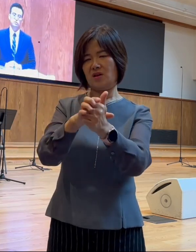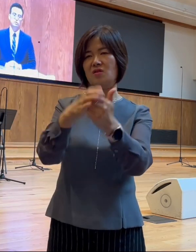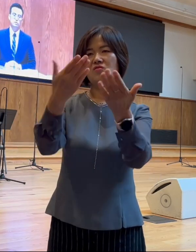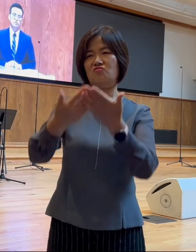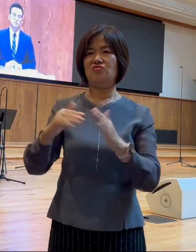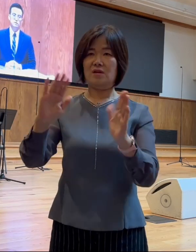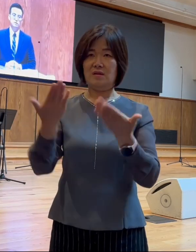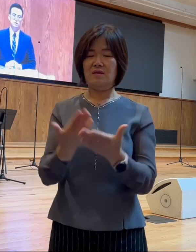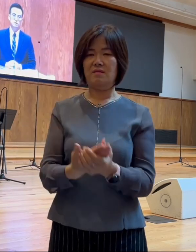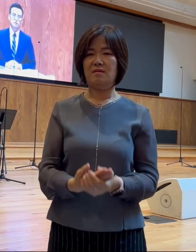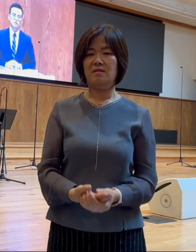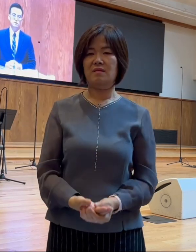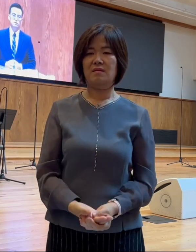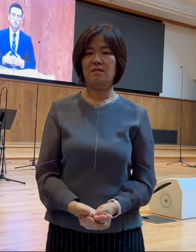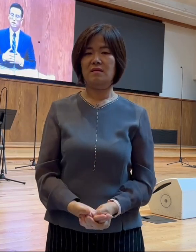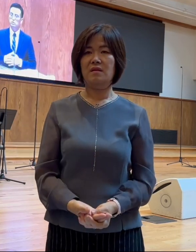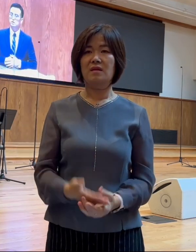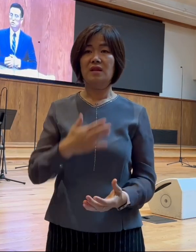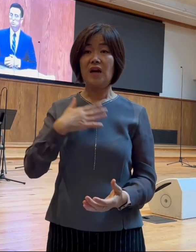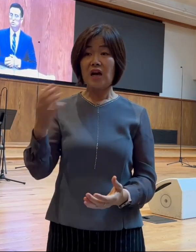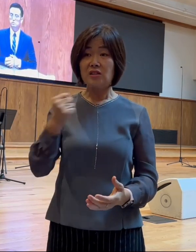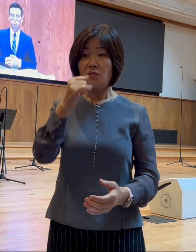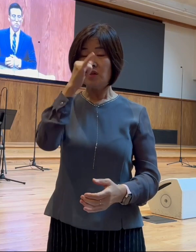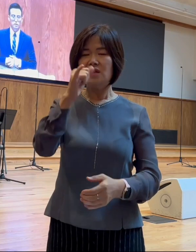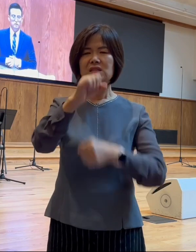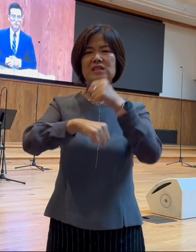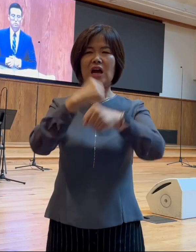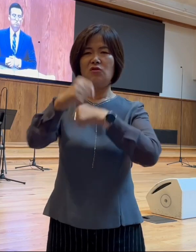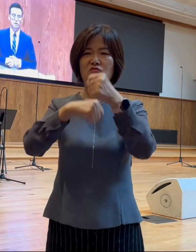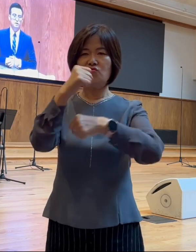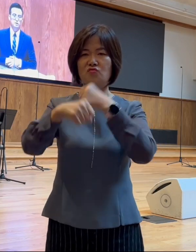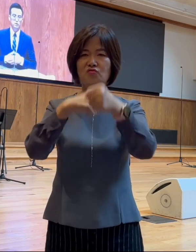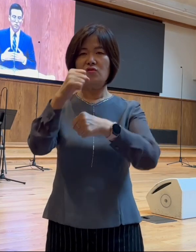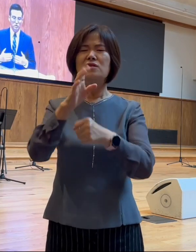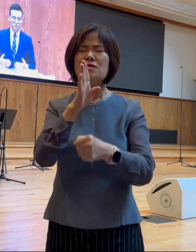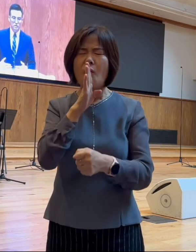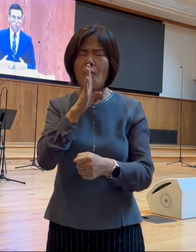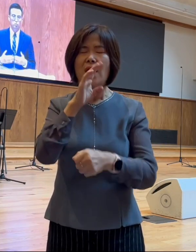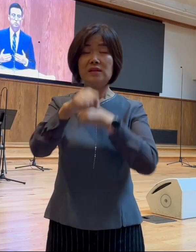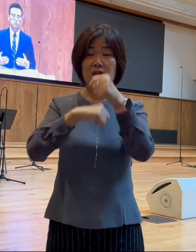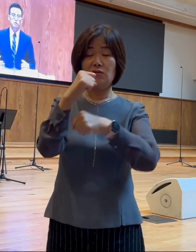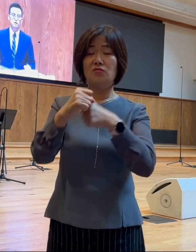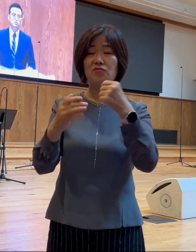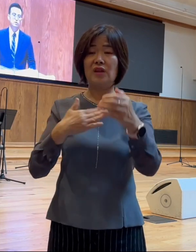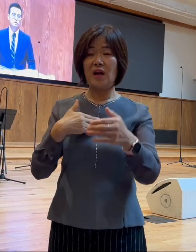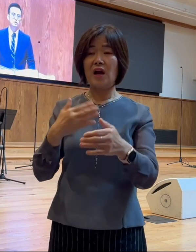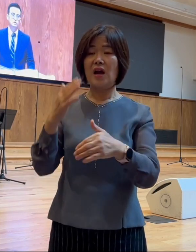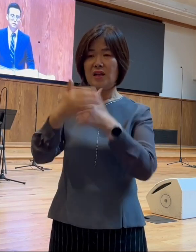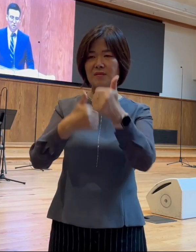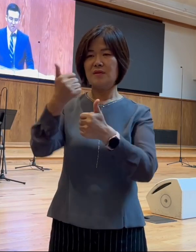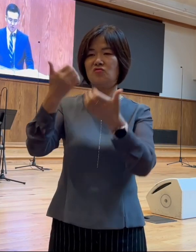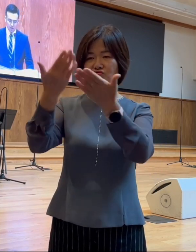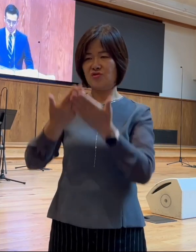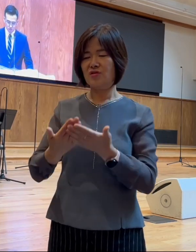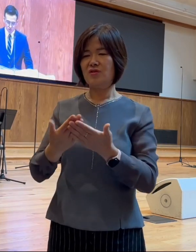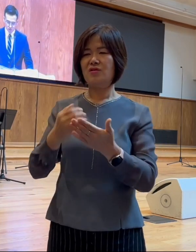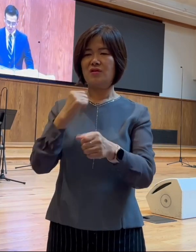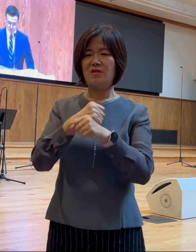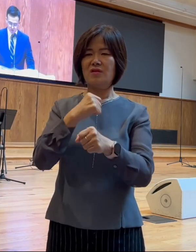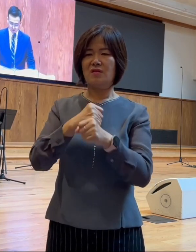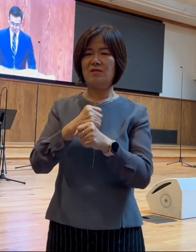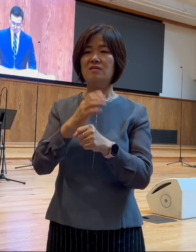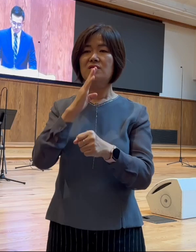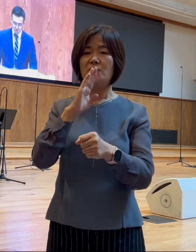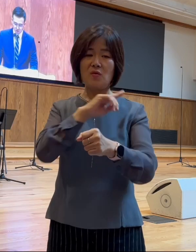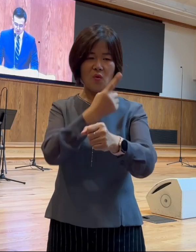주셨어요. 그러니까 우리가 갖고 있는 자유의지는 무늬만 자유가 아니라 진짜 자유로운 선택을 할 수 있는 자유의지인